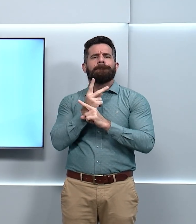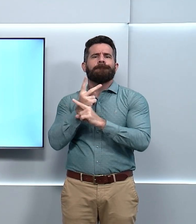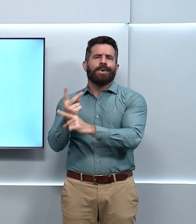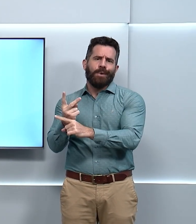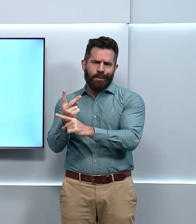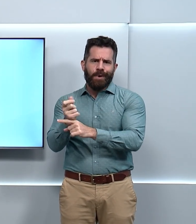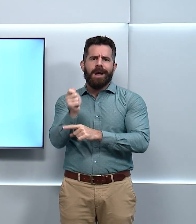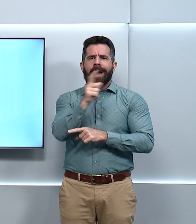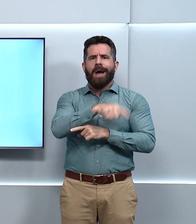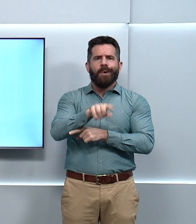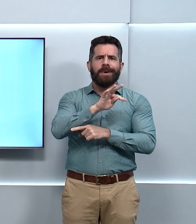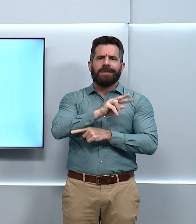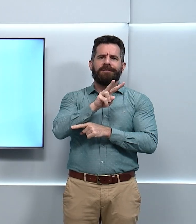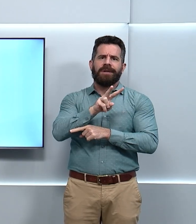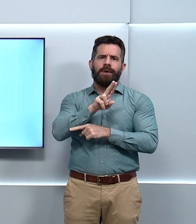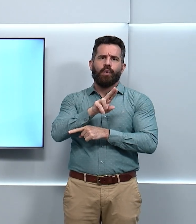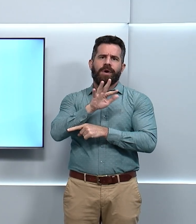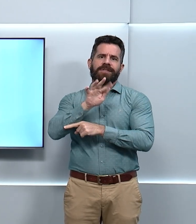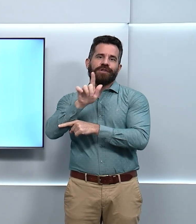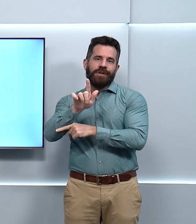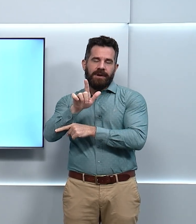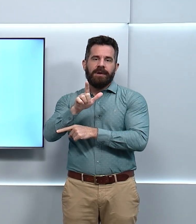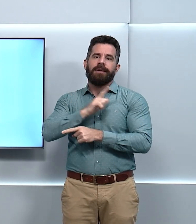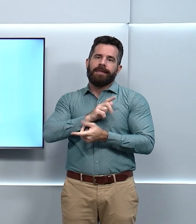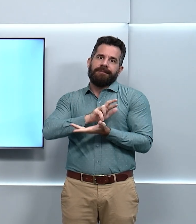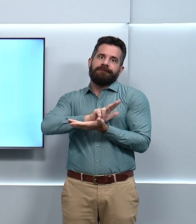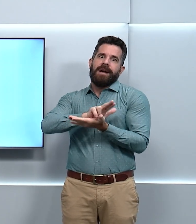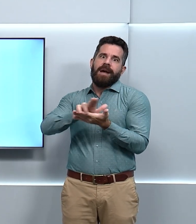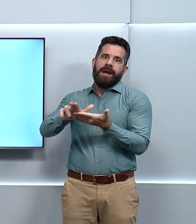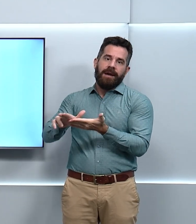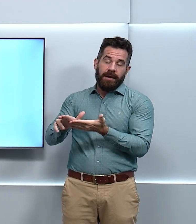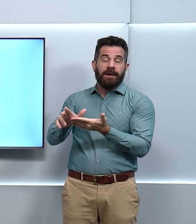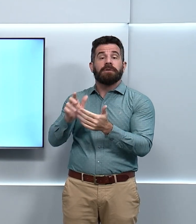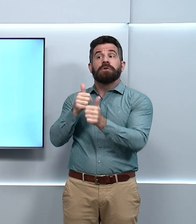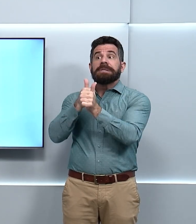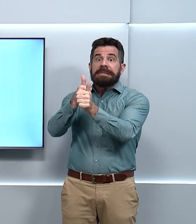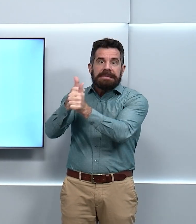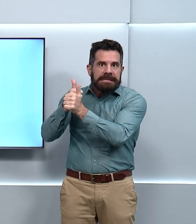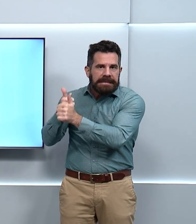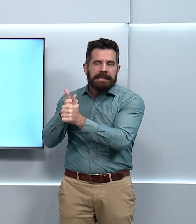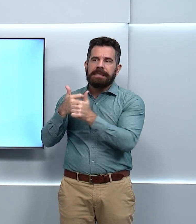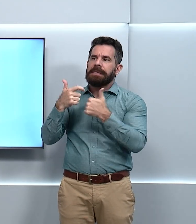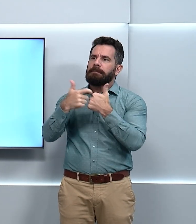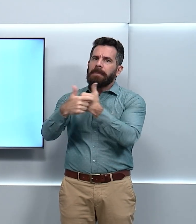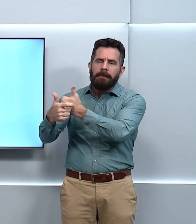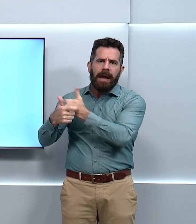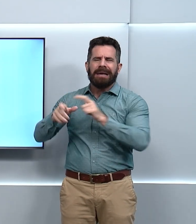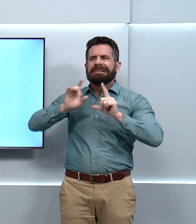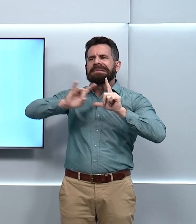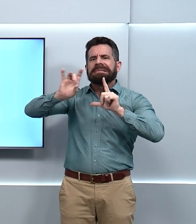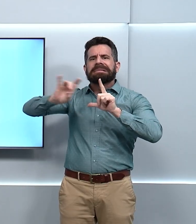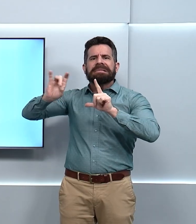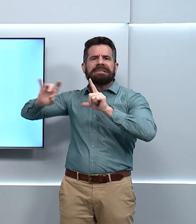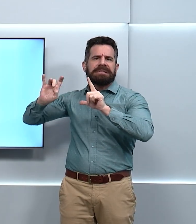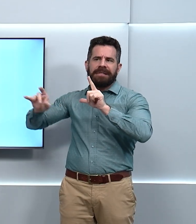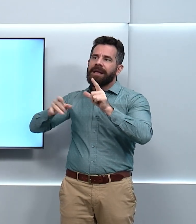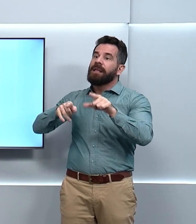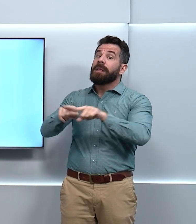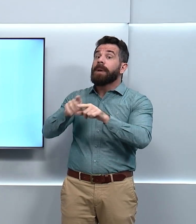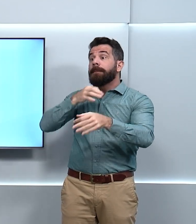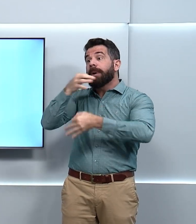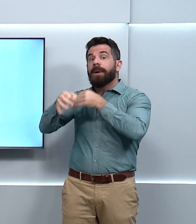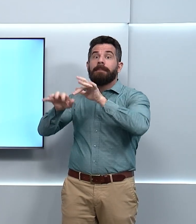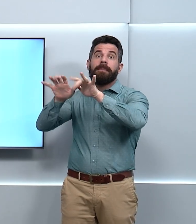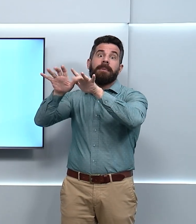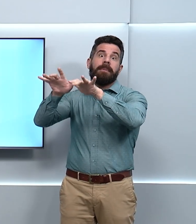pela gente no Instagram, no Facebook, no YouTube, no TikTok. Já começa a seguir os nossos perfis, curtir, compartilhar o nosso